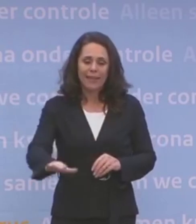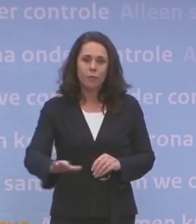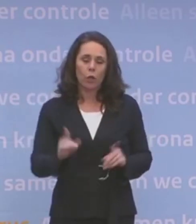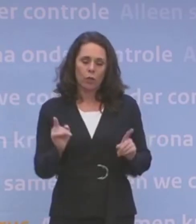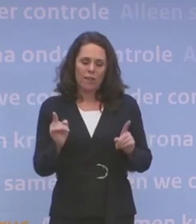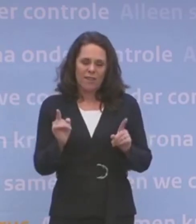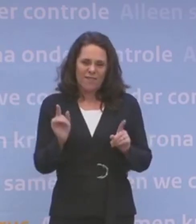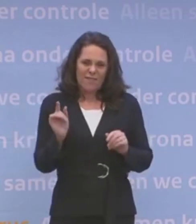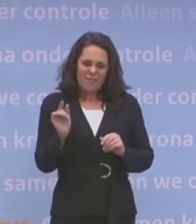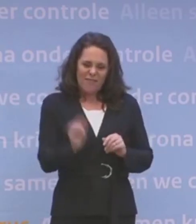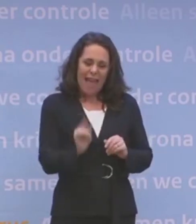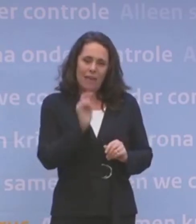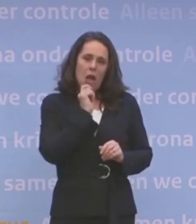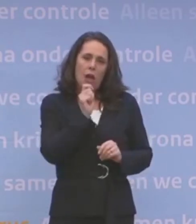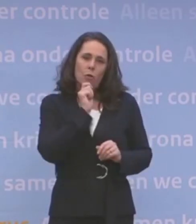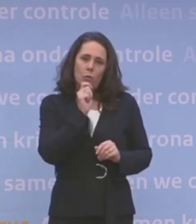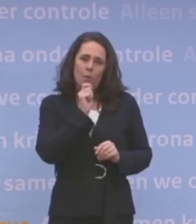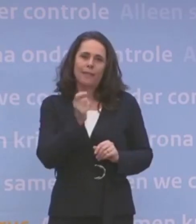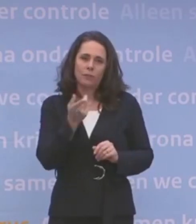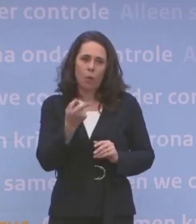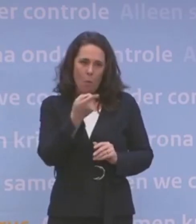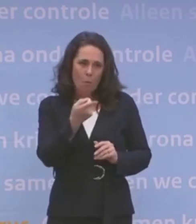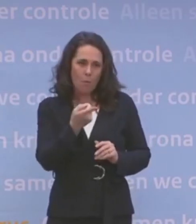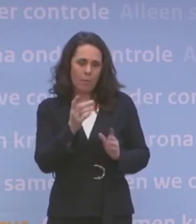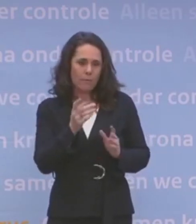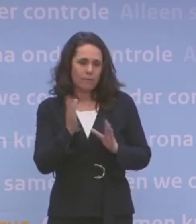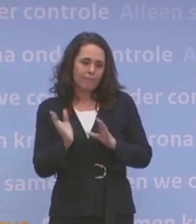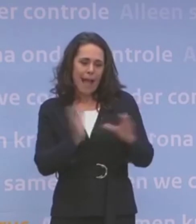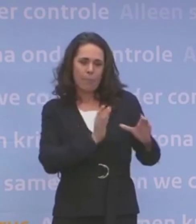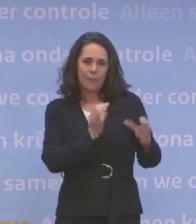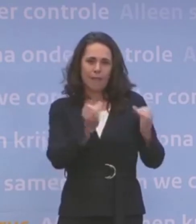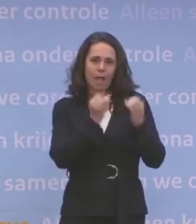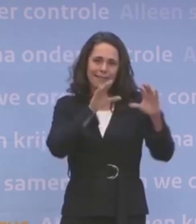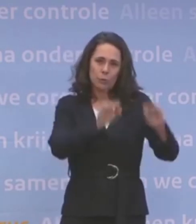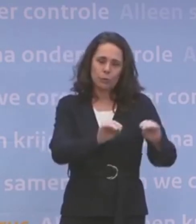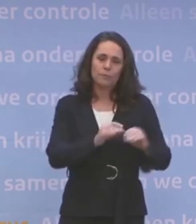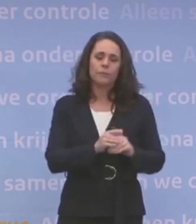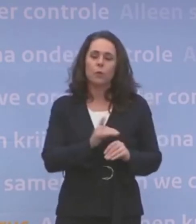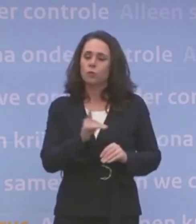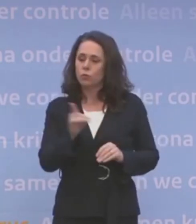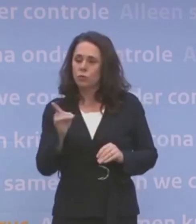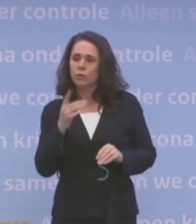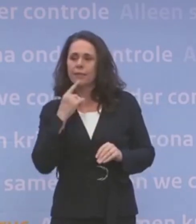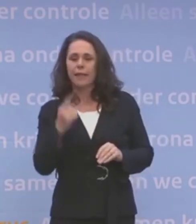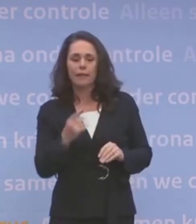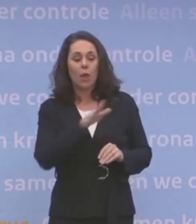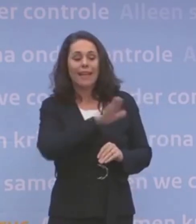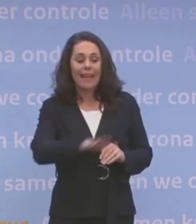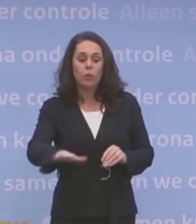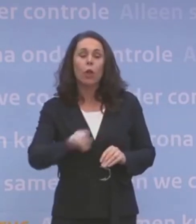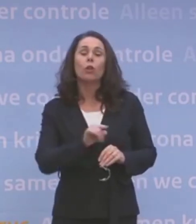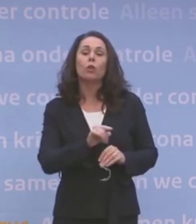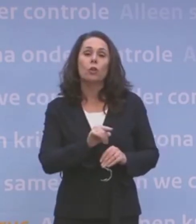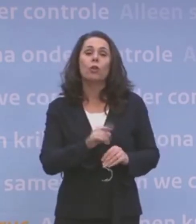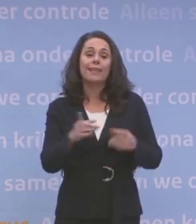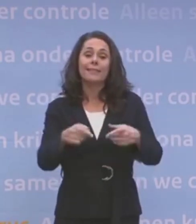weinig argumenten zijn om bijvoorbeeld hier aparte acties op te zetten. Dus zij vonden dat er onder kinderen, in